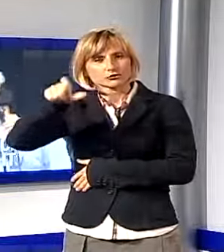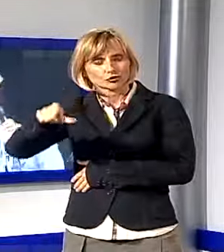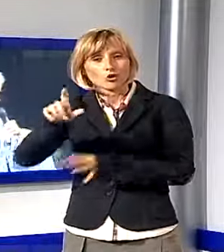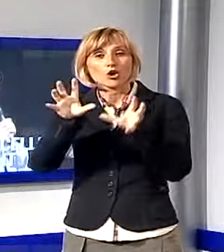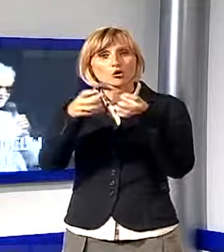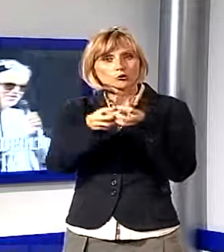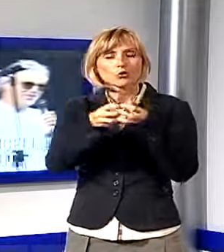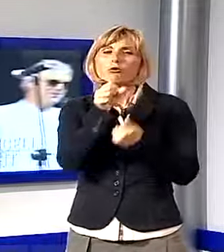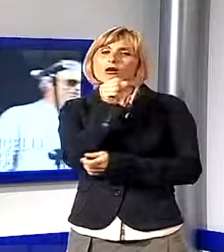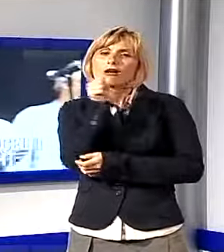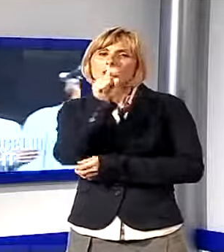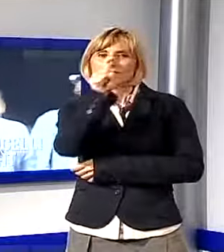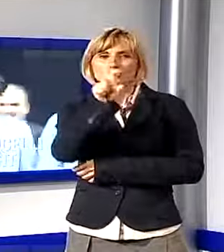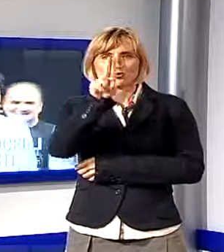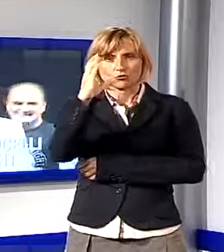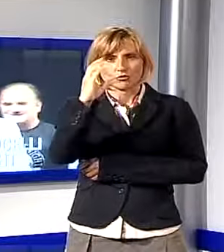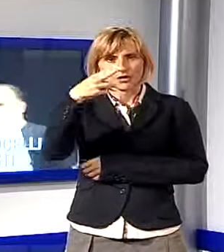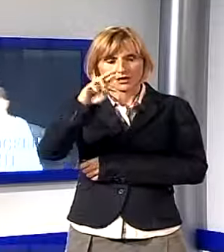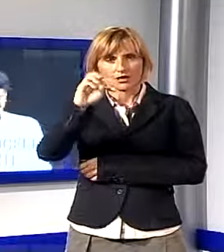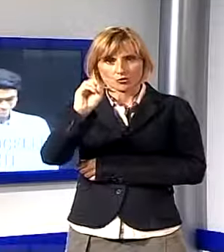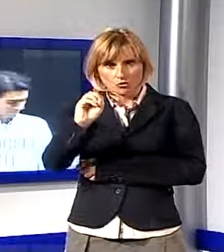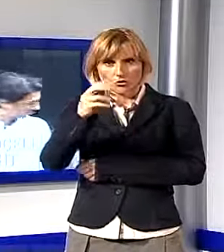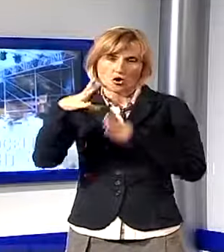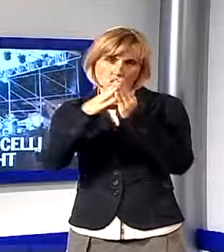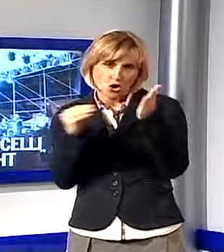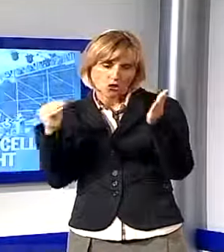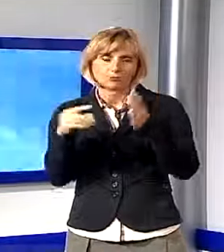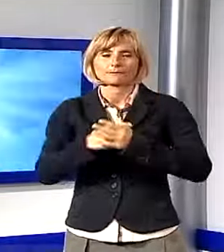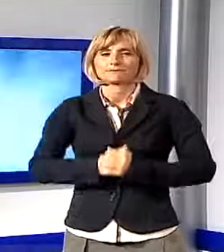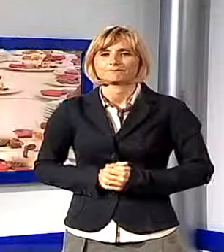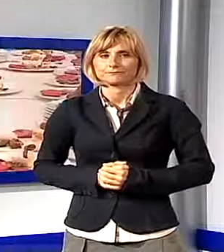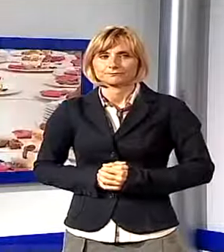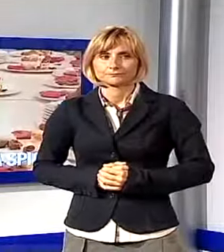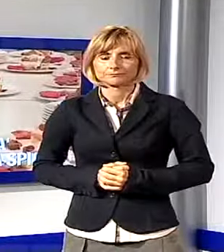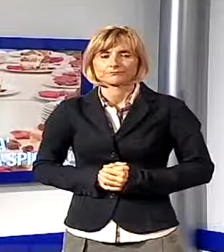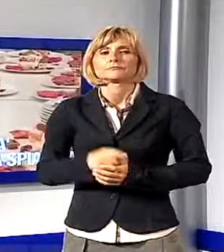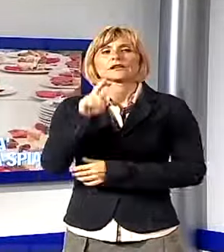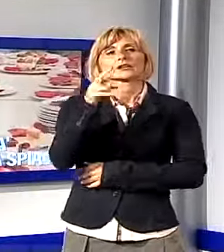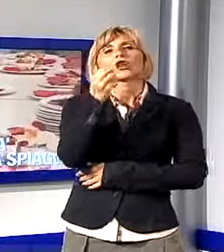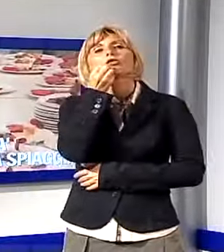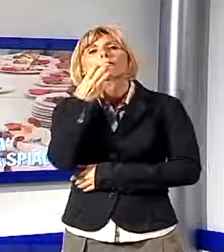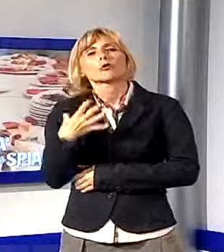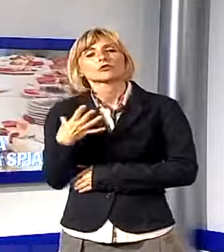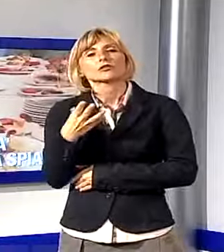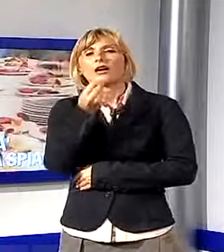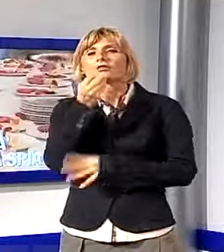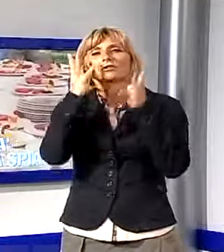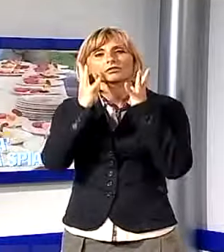la partecipazione straordinaria di Andrea Bocelli. Ricette e bontà a tavola sulla spiaggia è andata in archivio